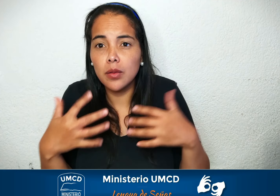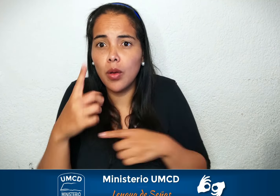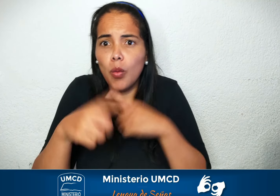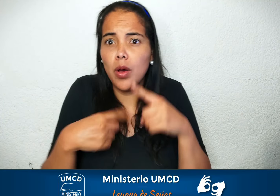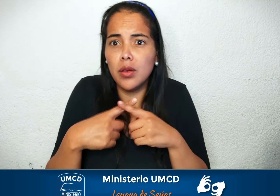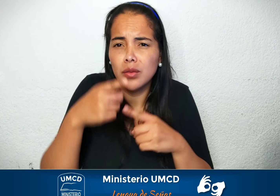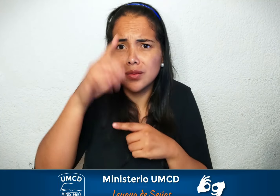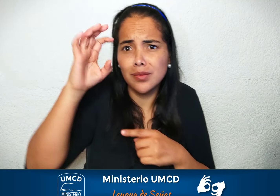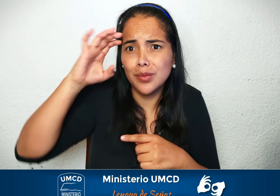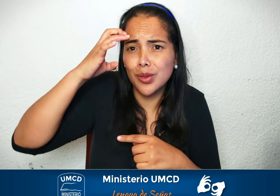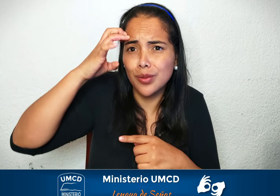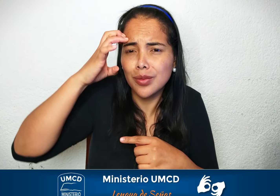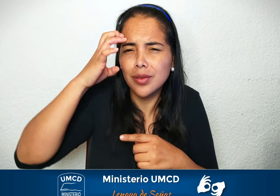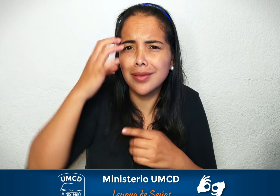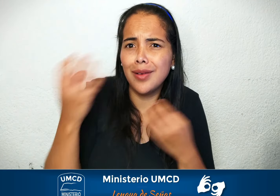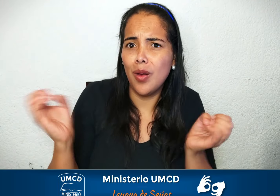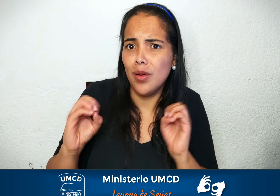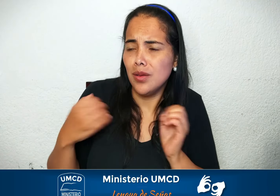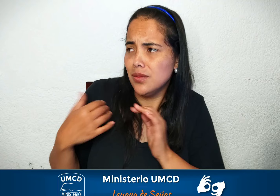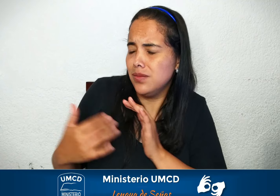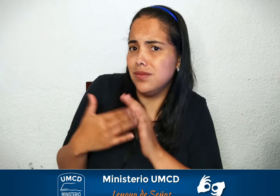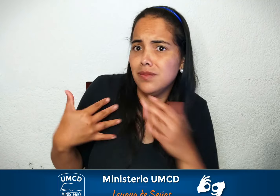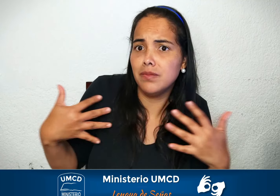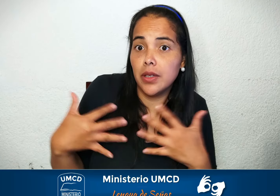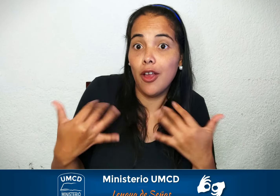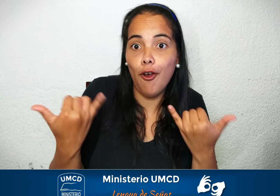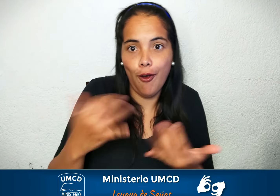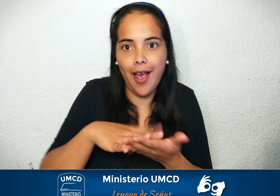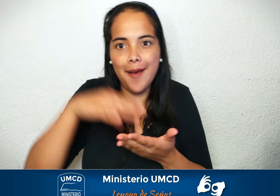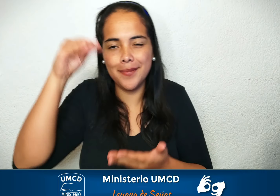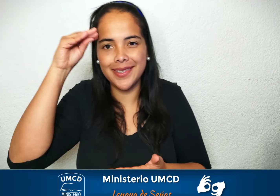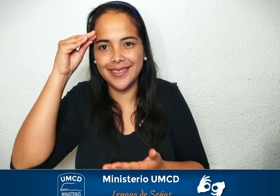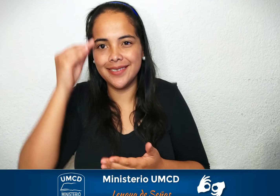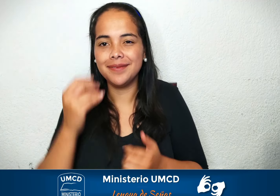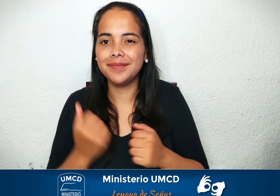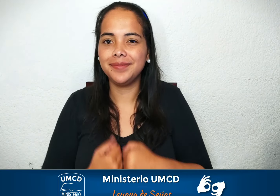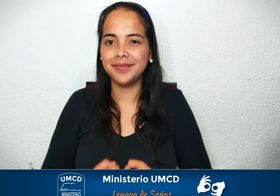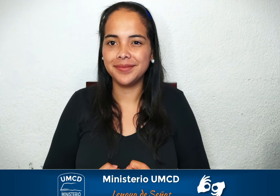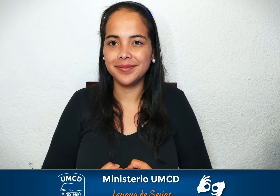cuando estamos enfrentando situaciones que nos amenazan. Acompáñanos.